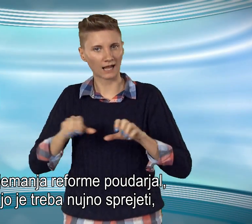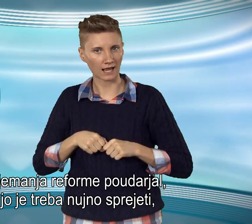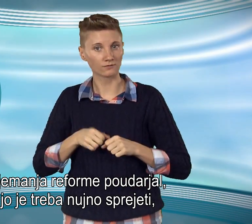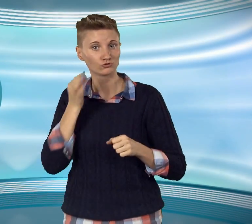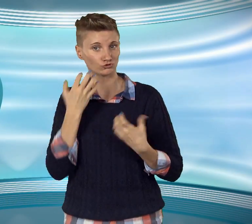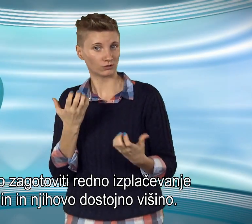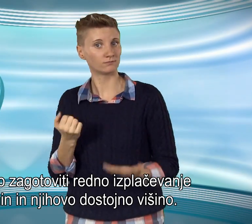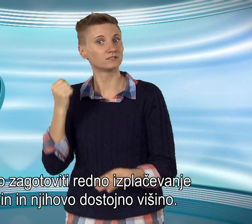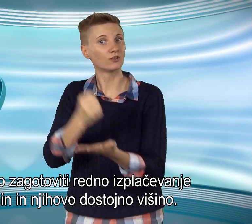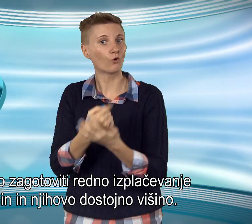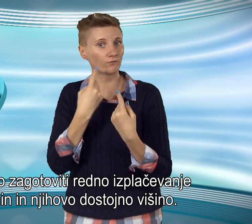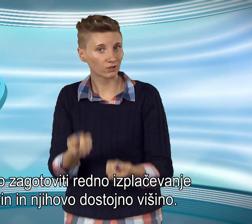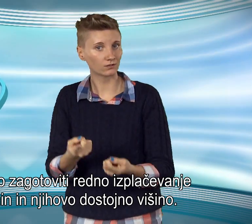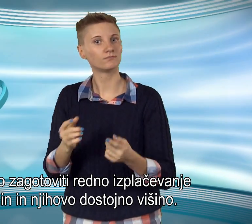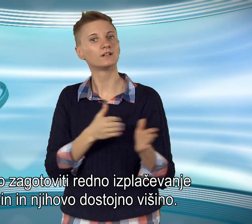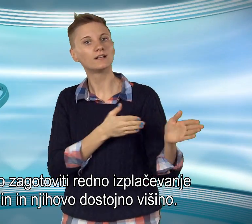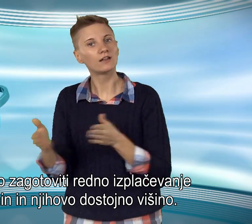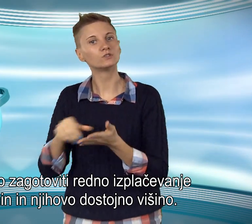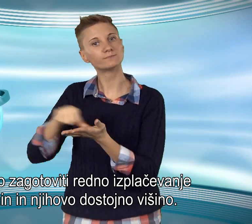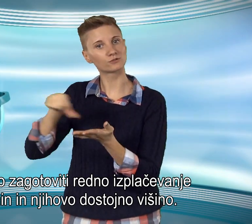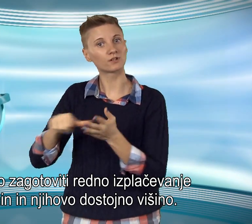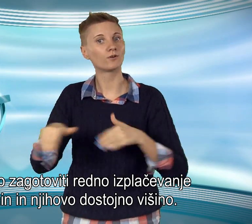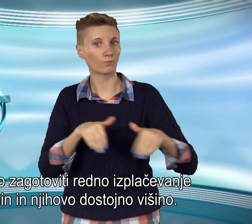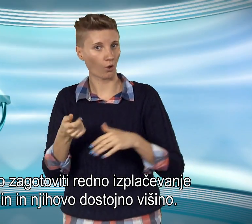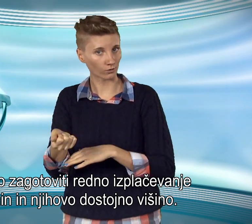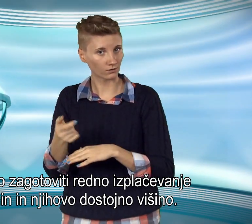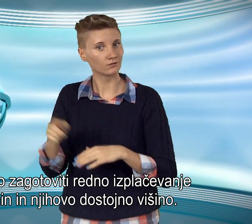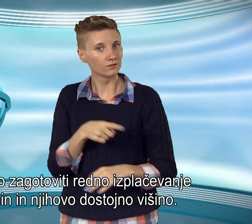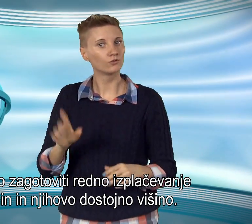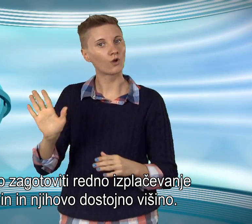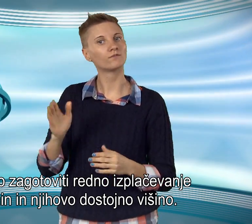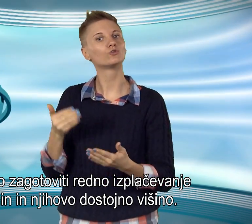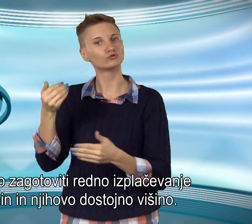redno izplačevanje pokojnin in njihovo dostojno višino.